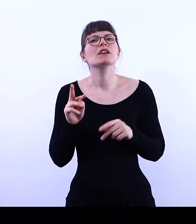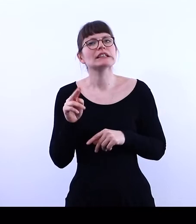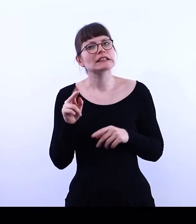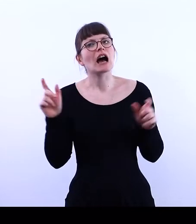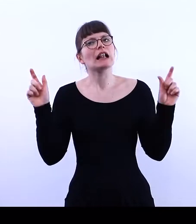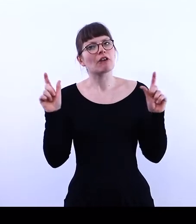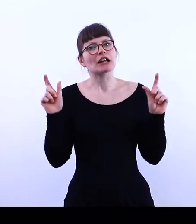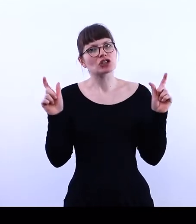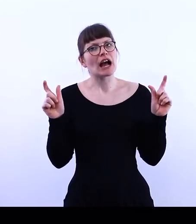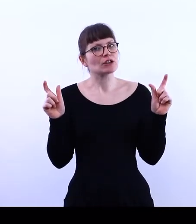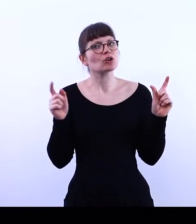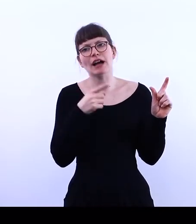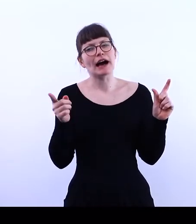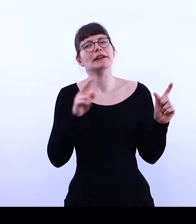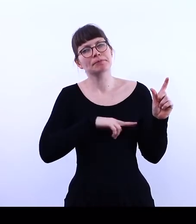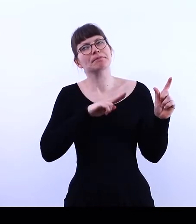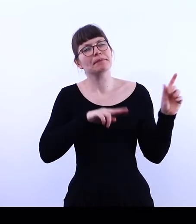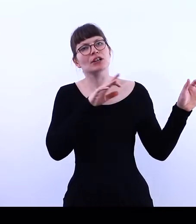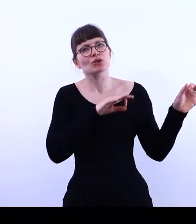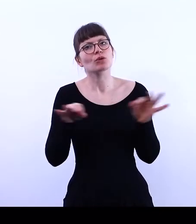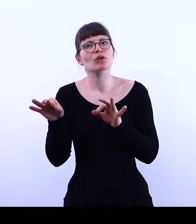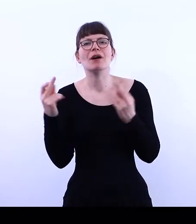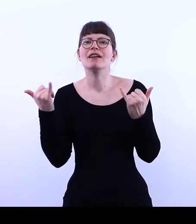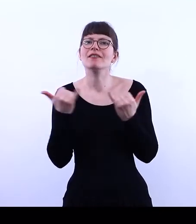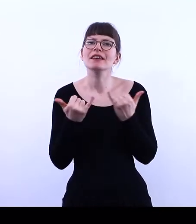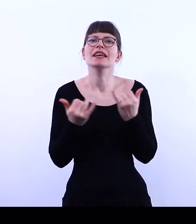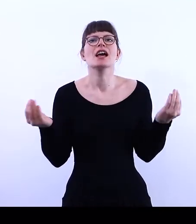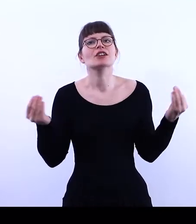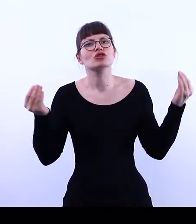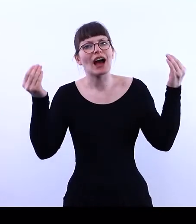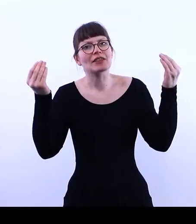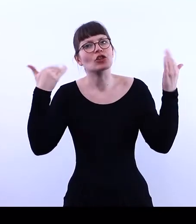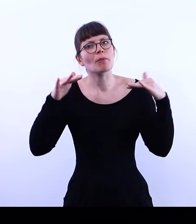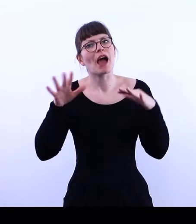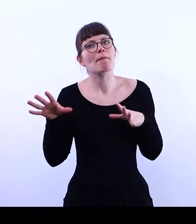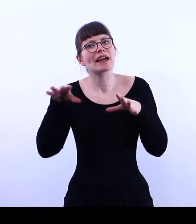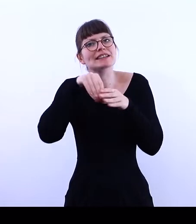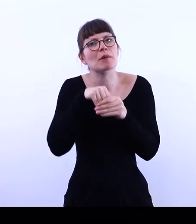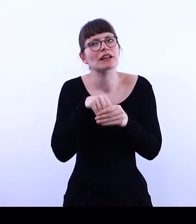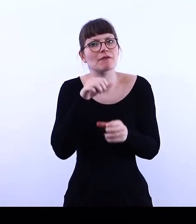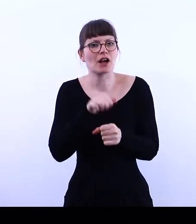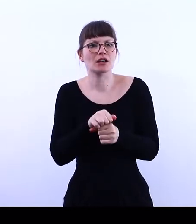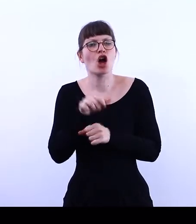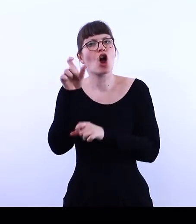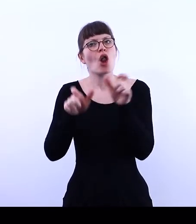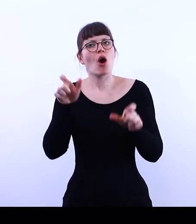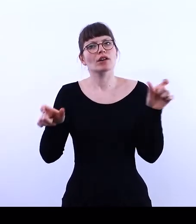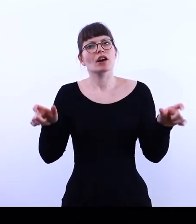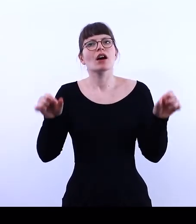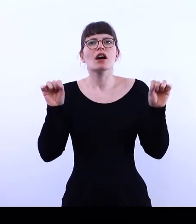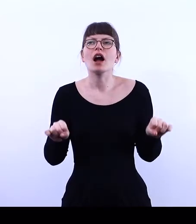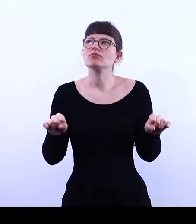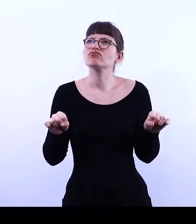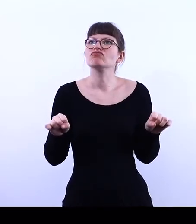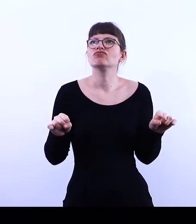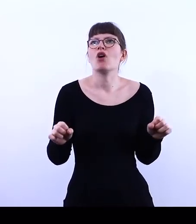Veranstaltungen, die wir nun alle durchführen müssten, eben auch so gestalten, dass sie auch noch partizipativer werden, dass eben Leute, auch wenn